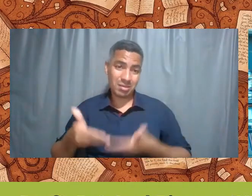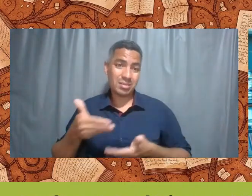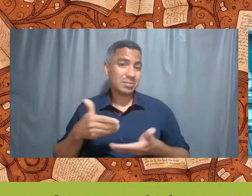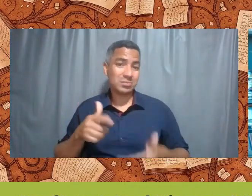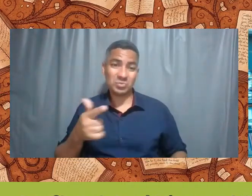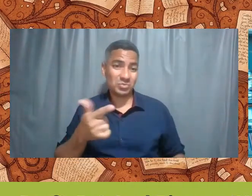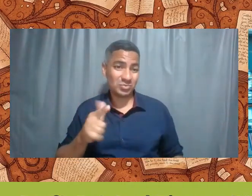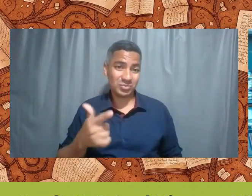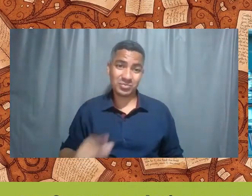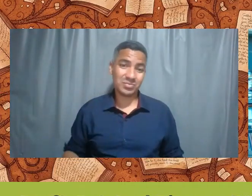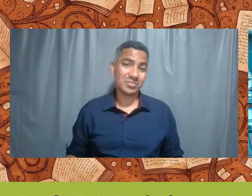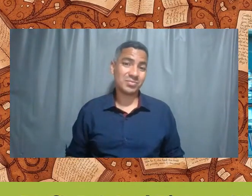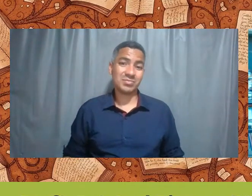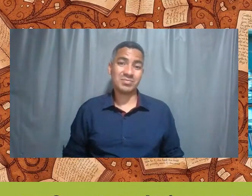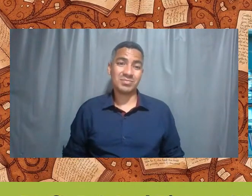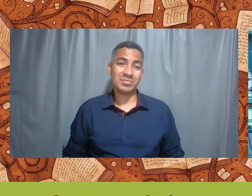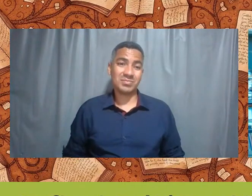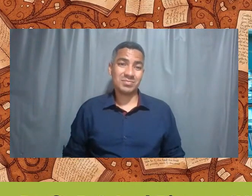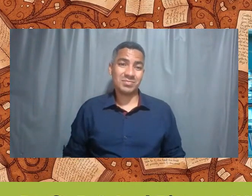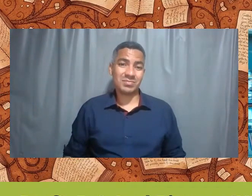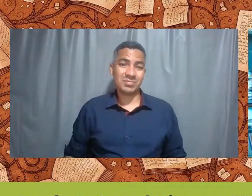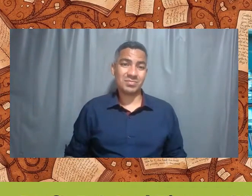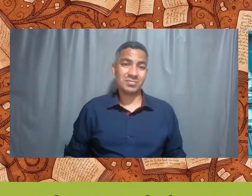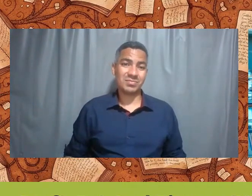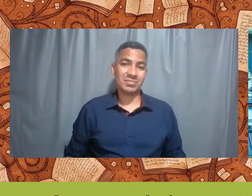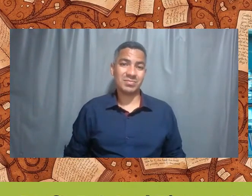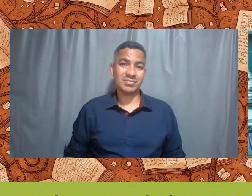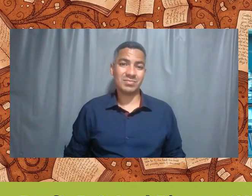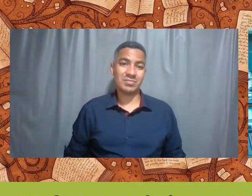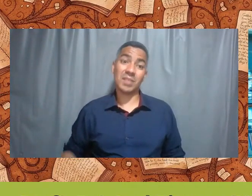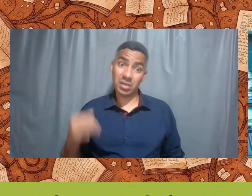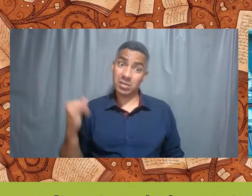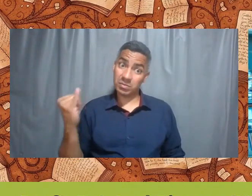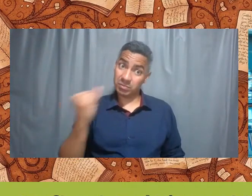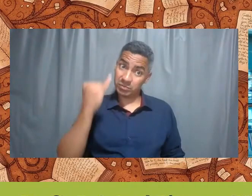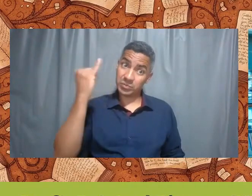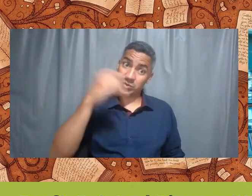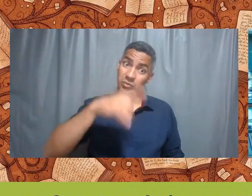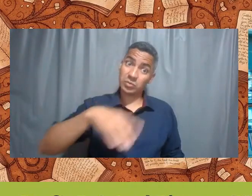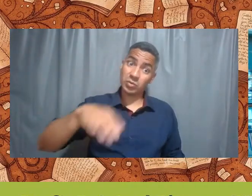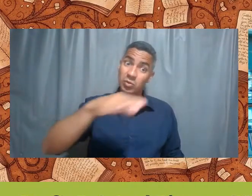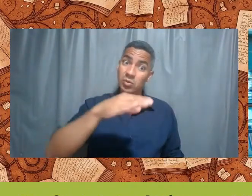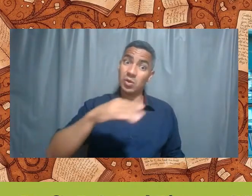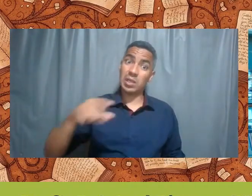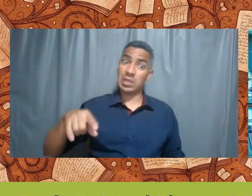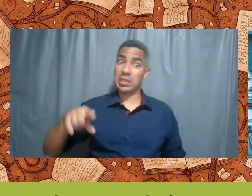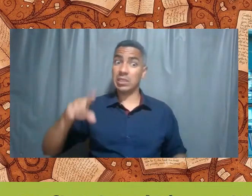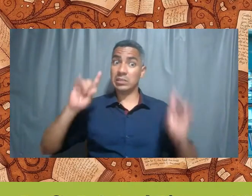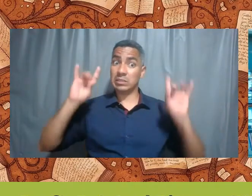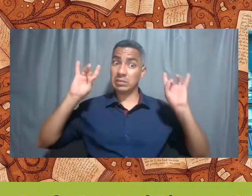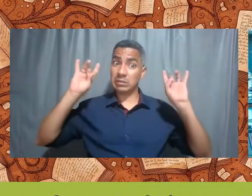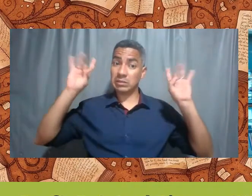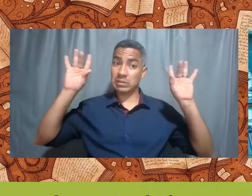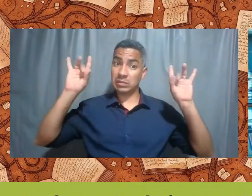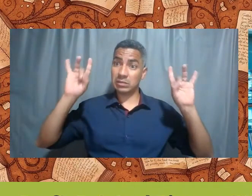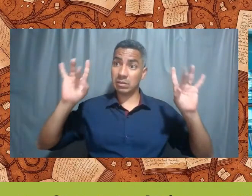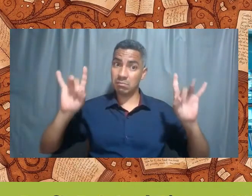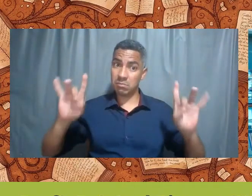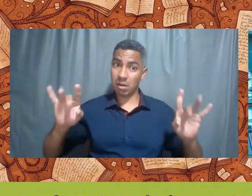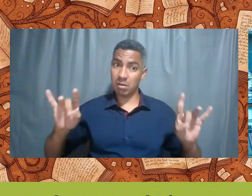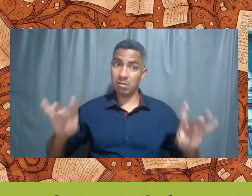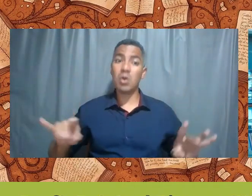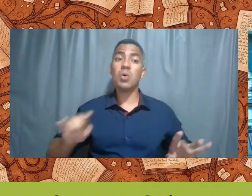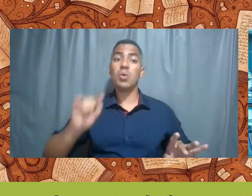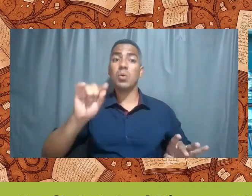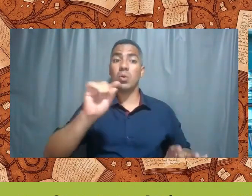que é importante colocar em destaque aqui, né, é que essa condição das mulheres restrita a